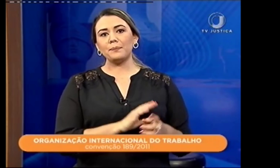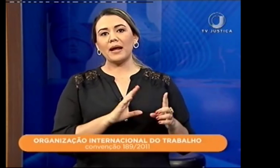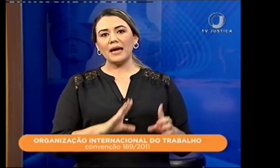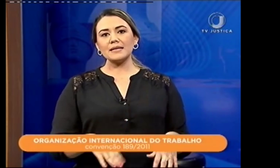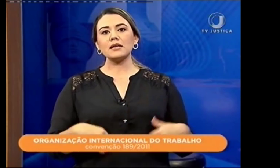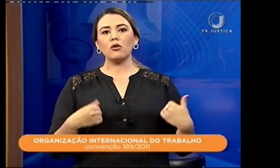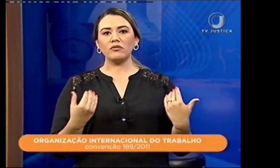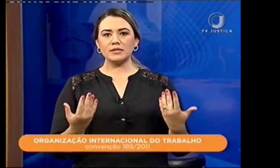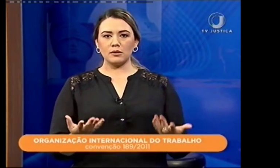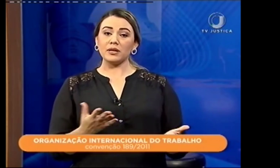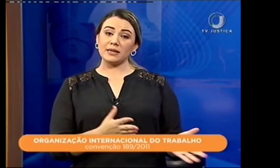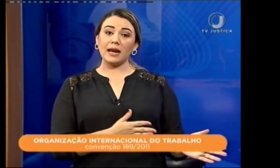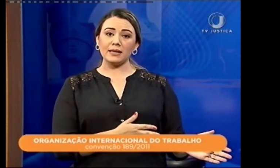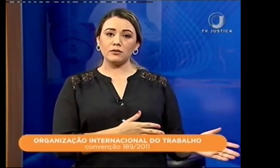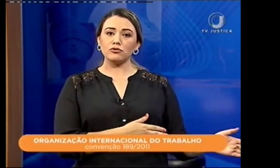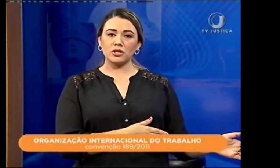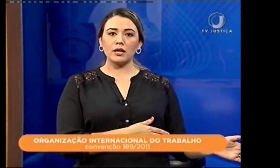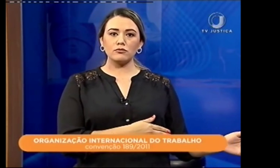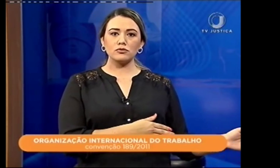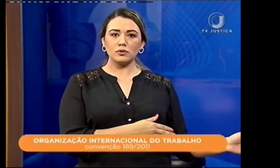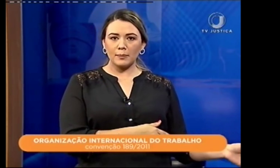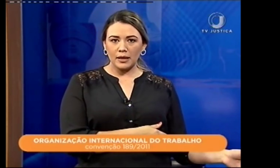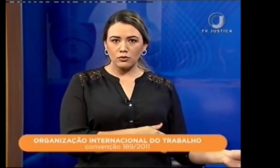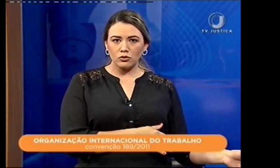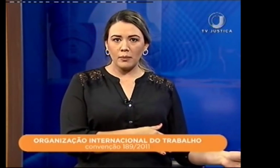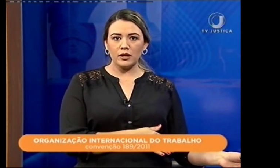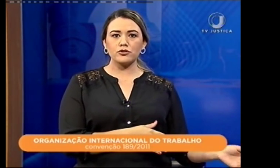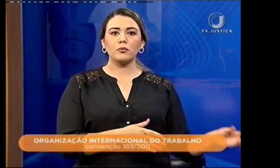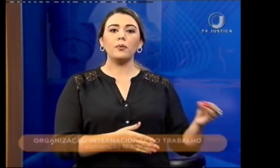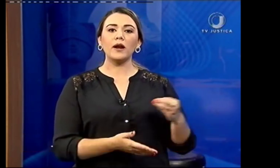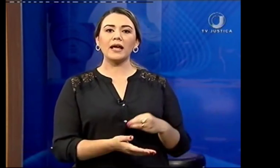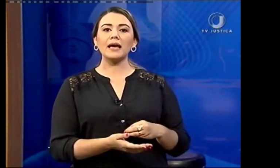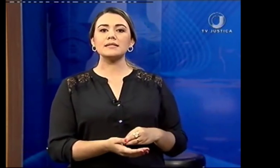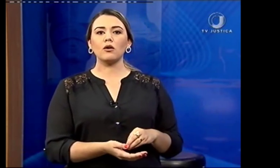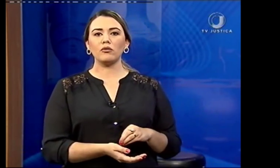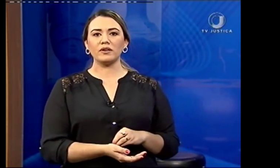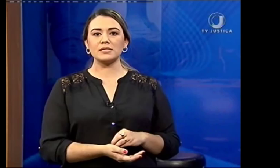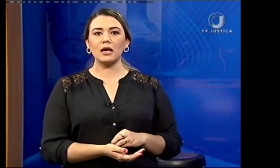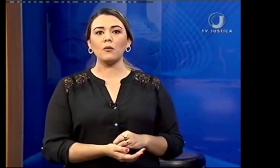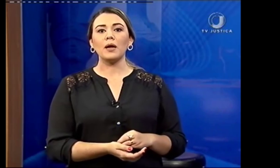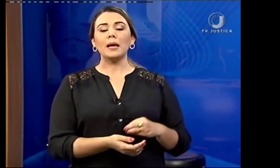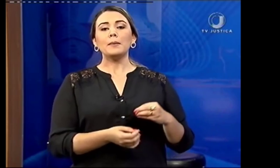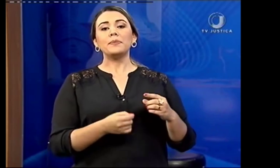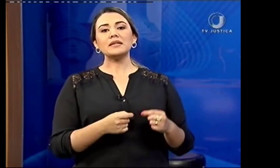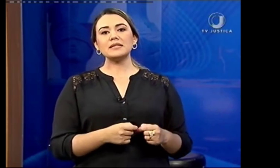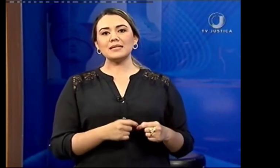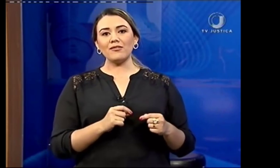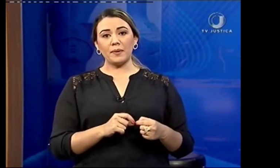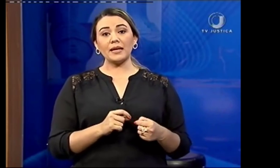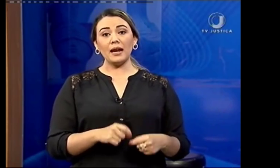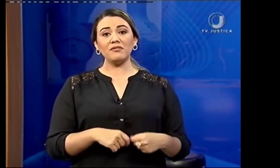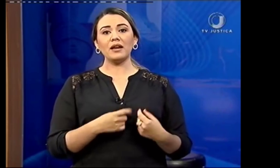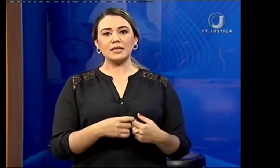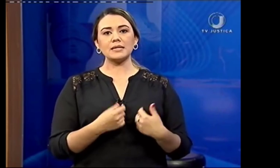para essa convenção, que trata dos direitos do trabalhador doméstico, porém, essa convenção precisava, para que ela valesse em